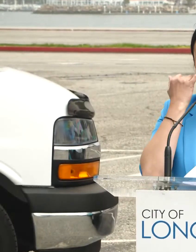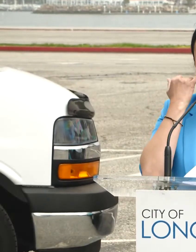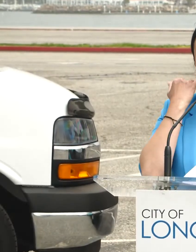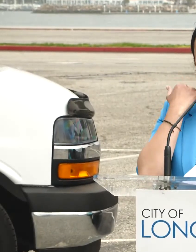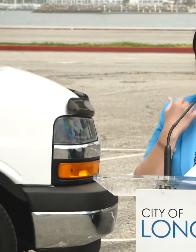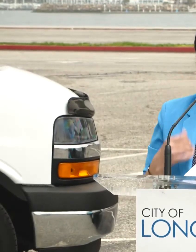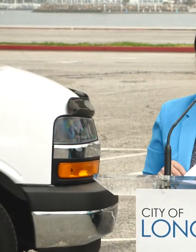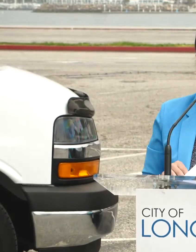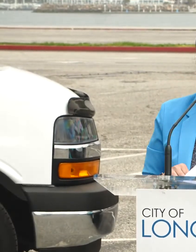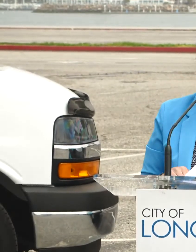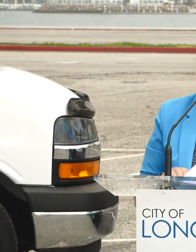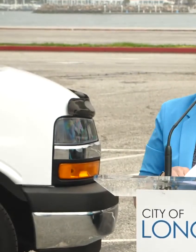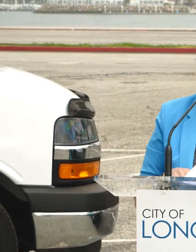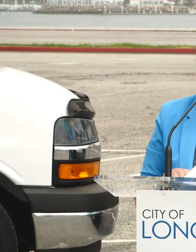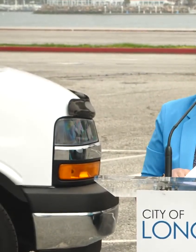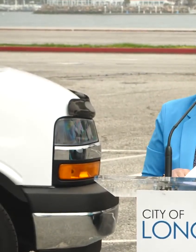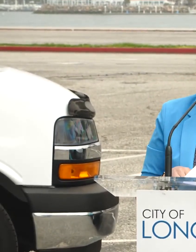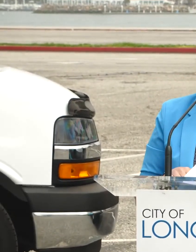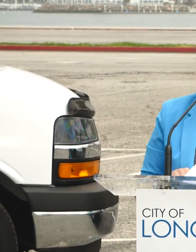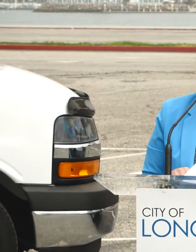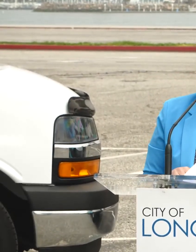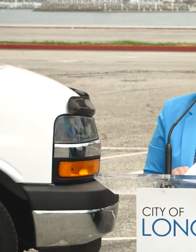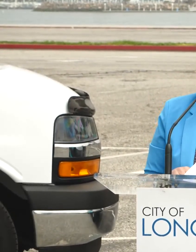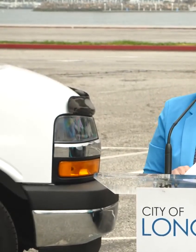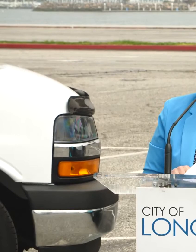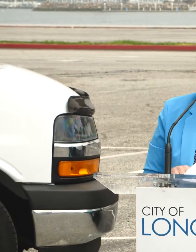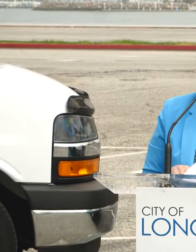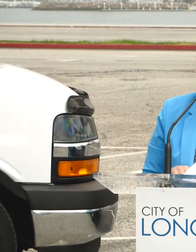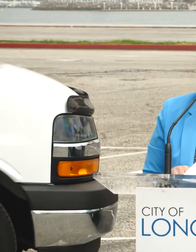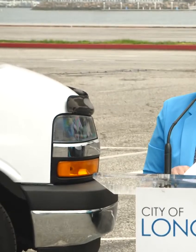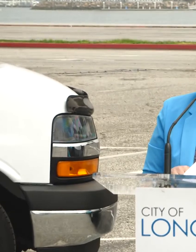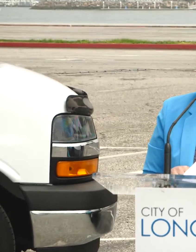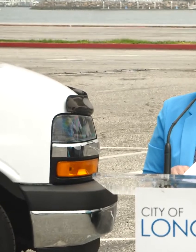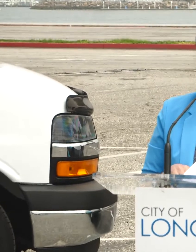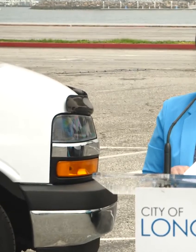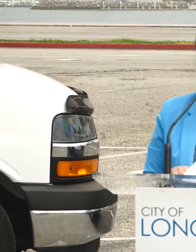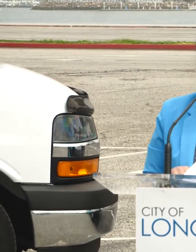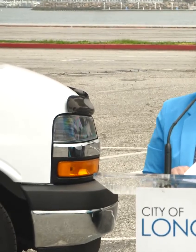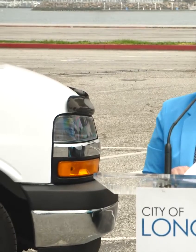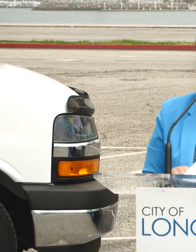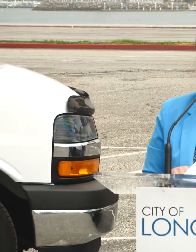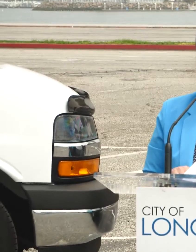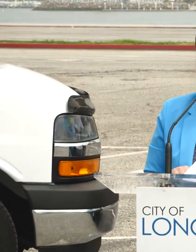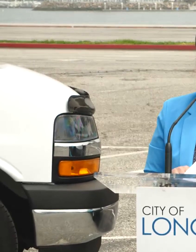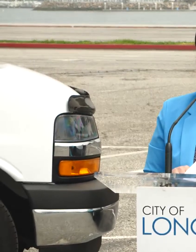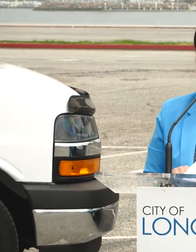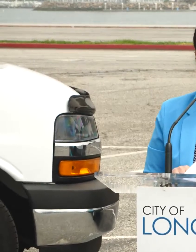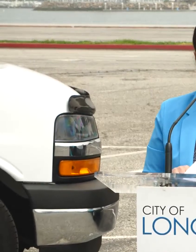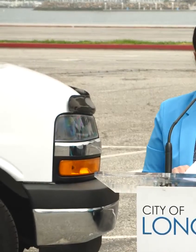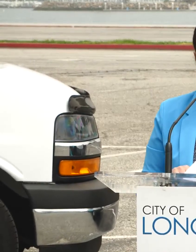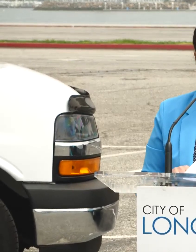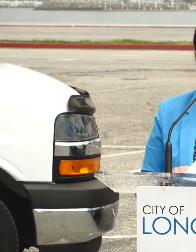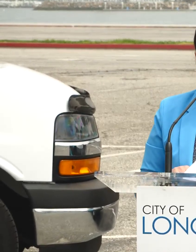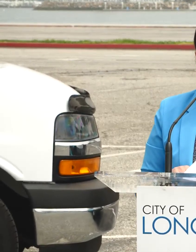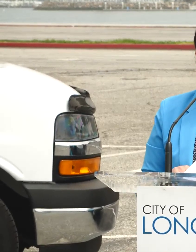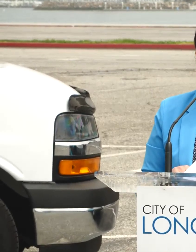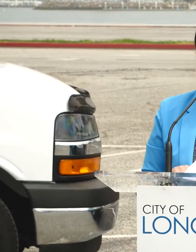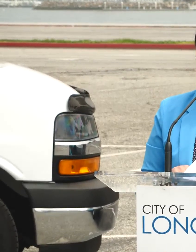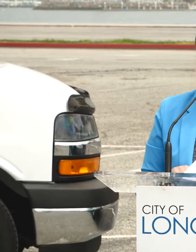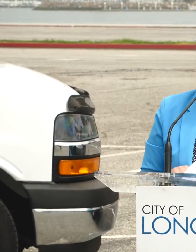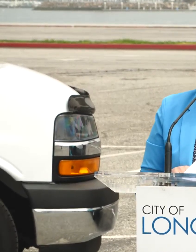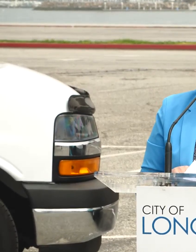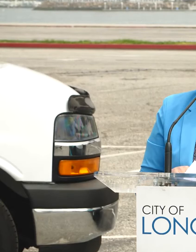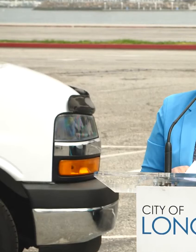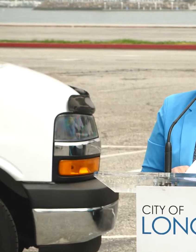hablar sobre los resultados del recuento de personas sin hogar en el momento del conteo de 2023.